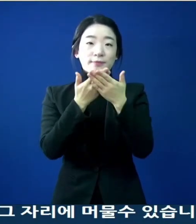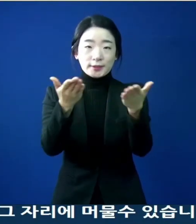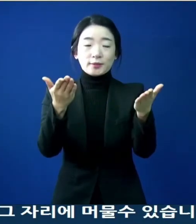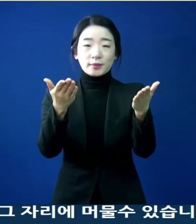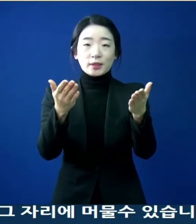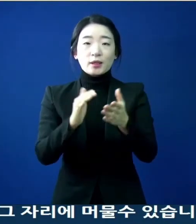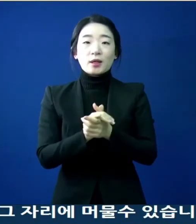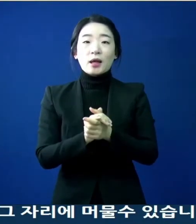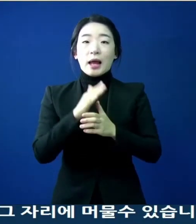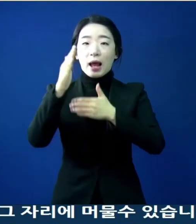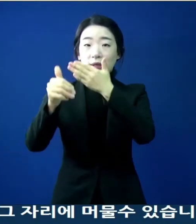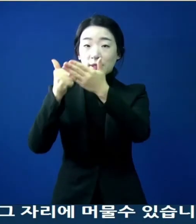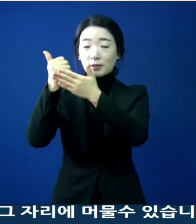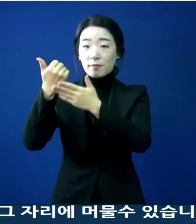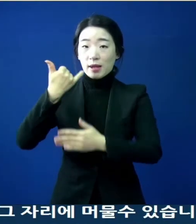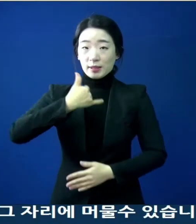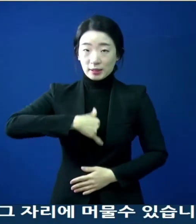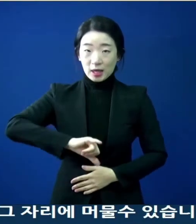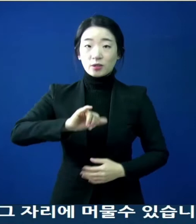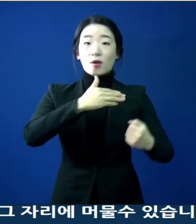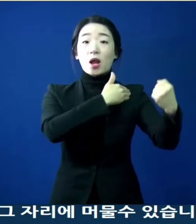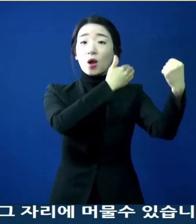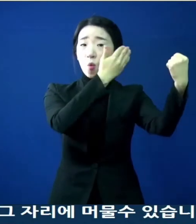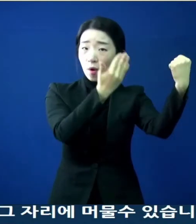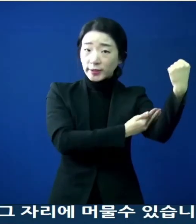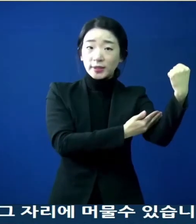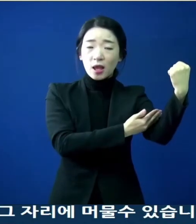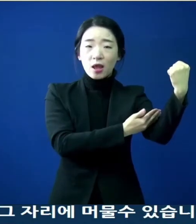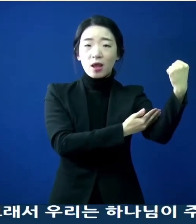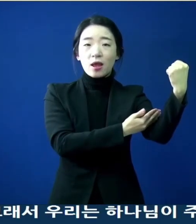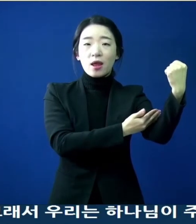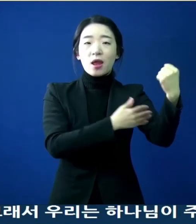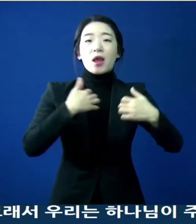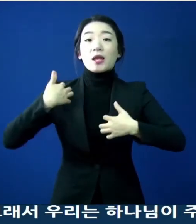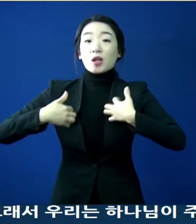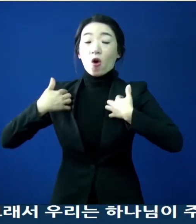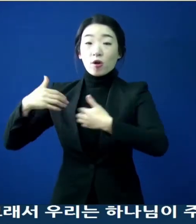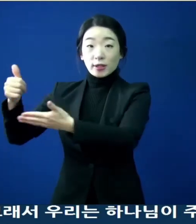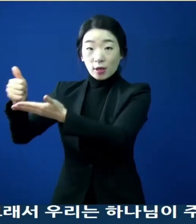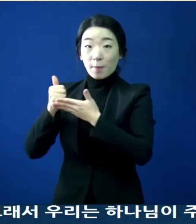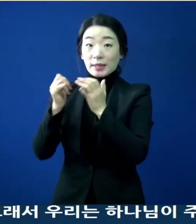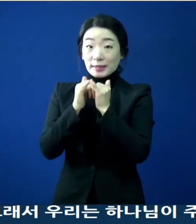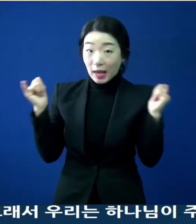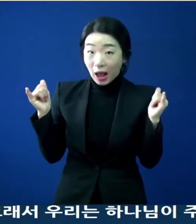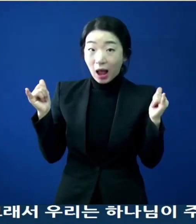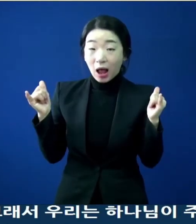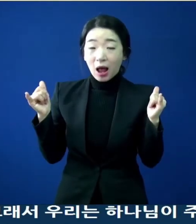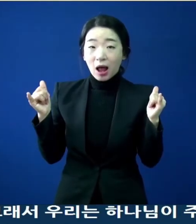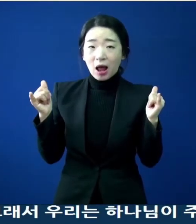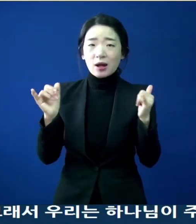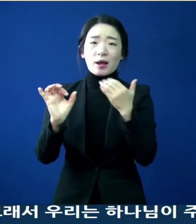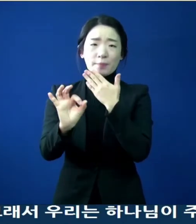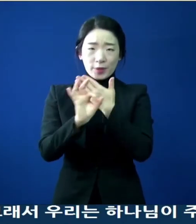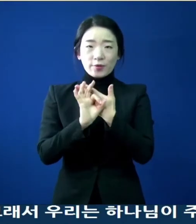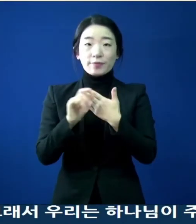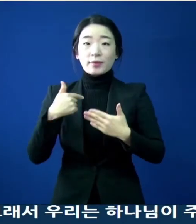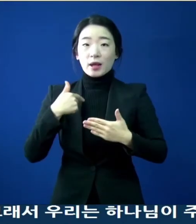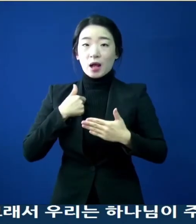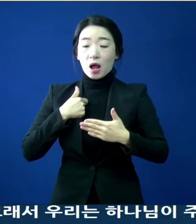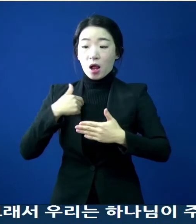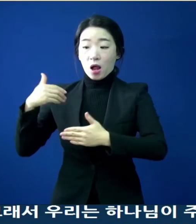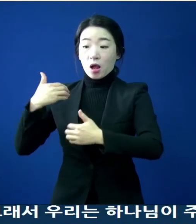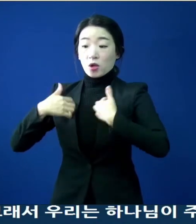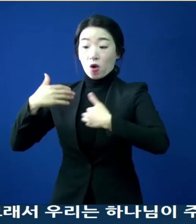하나님이 우리에게 주신 자녀의 권세만큼은 정말 영접한 자들이라면, 내가 영접했다고 착각하는